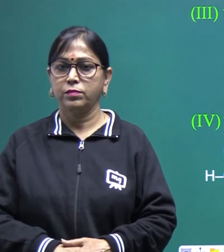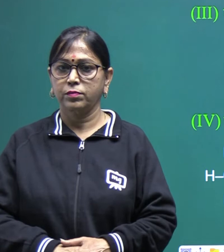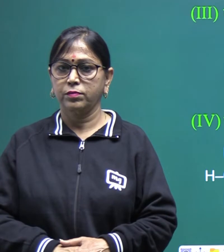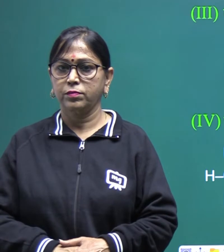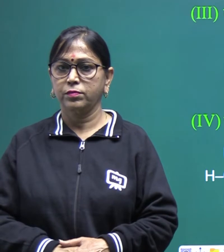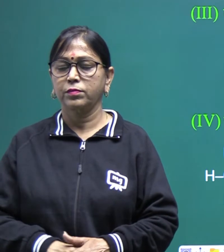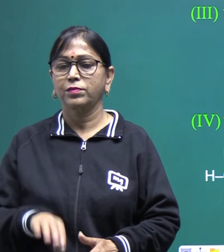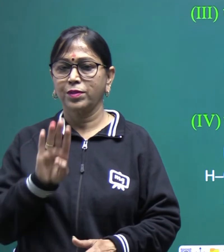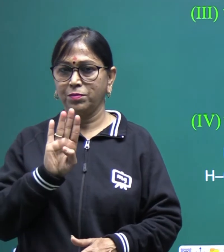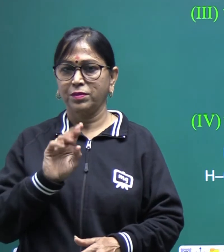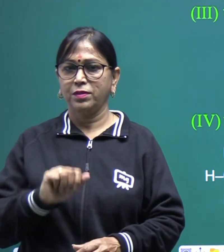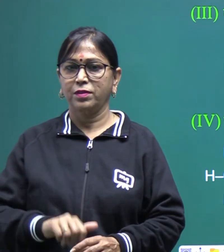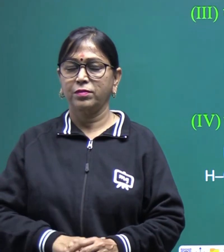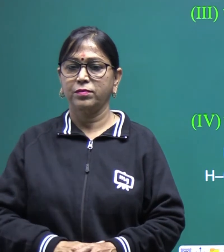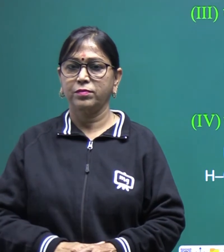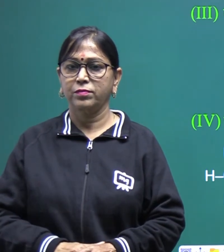नंबर 4